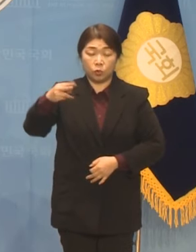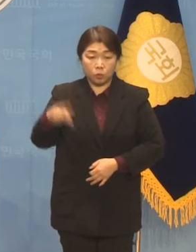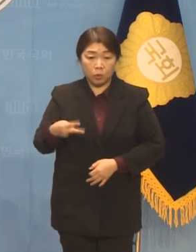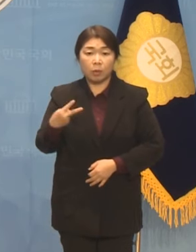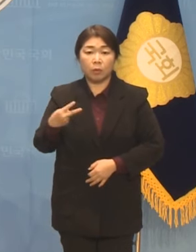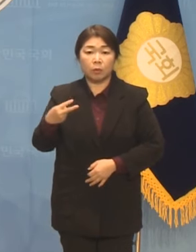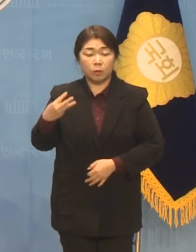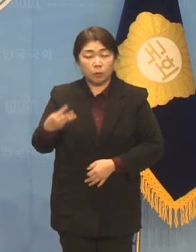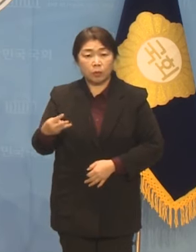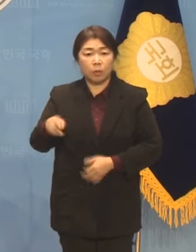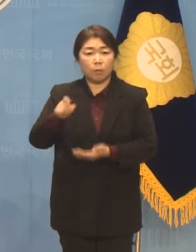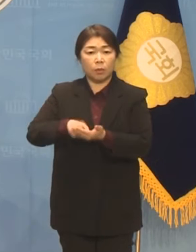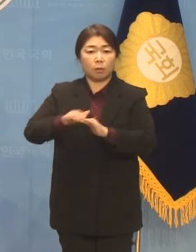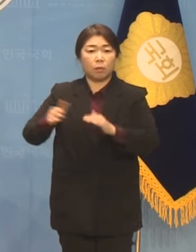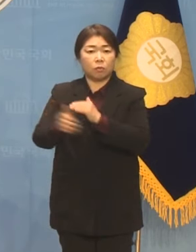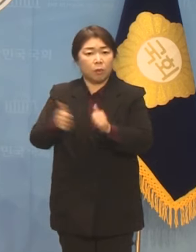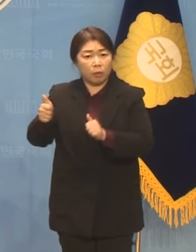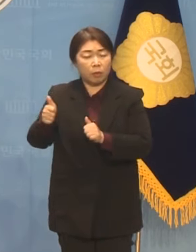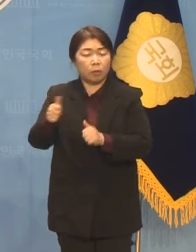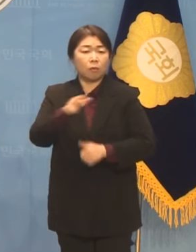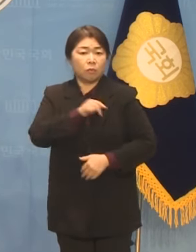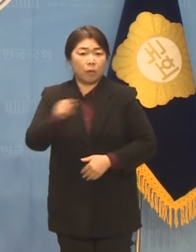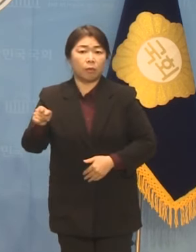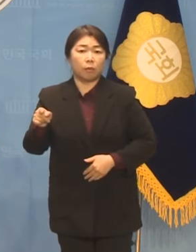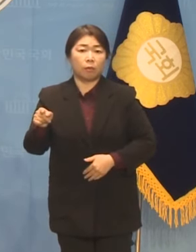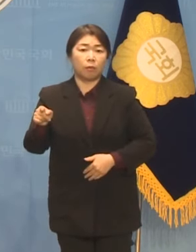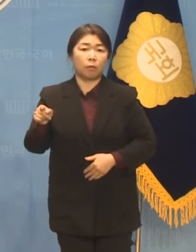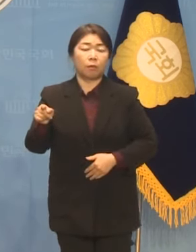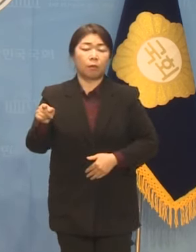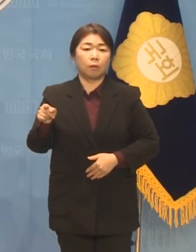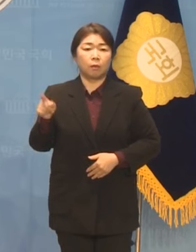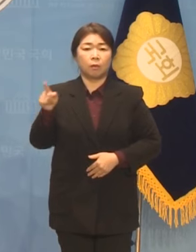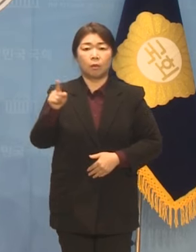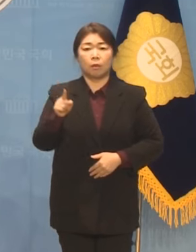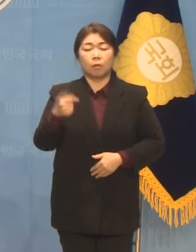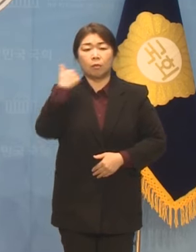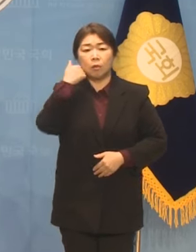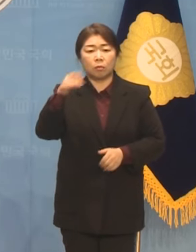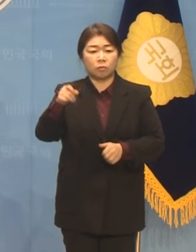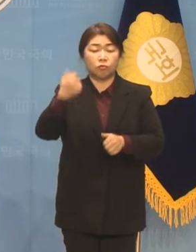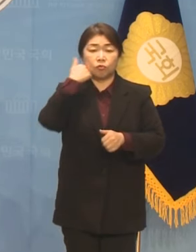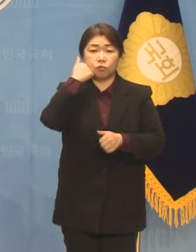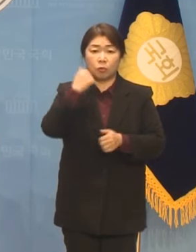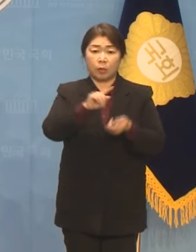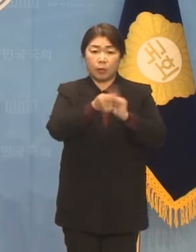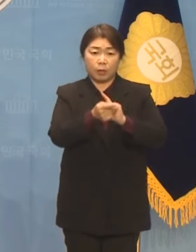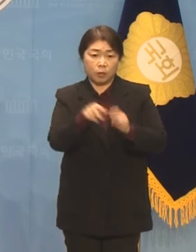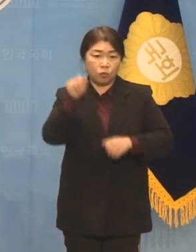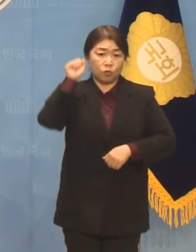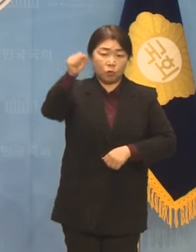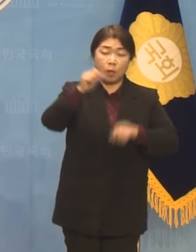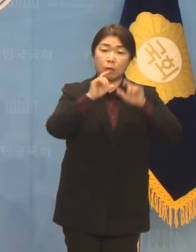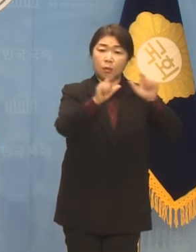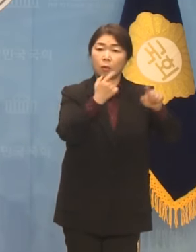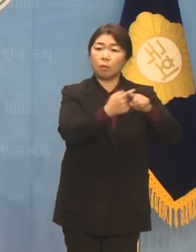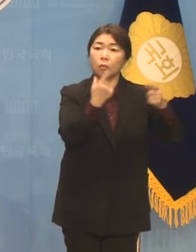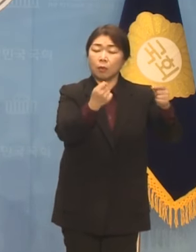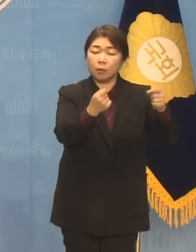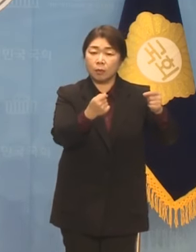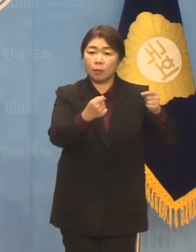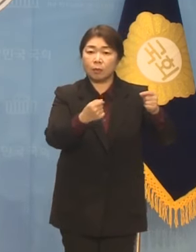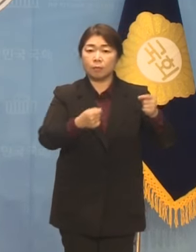신년 인사회를 가장해 낙하산 공천, 대리 출마 선언을 한 것과 다름없는